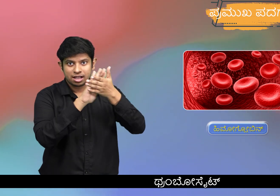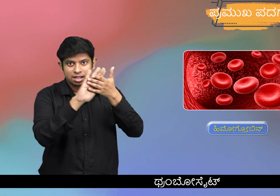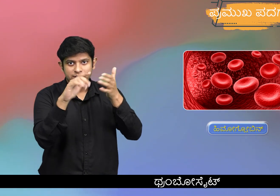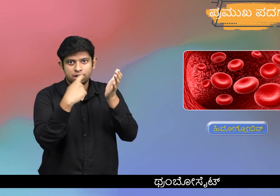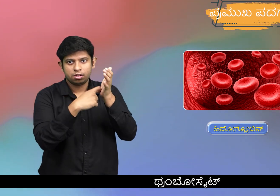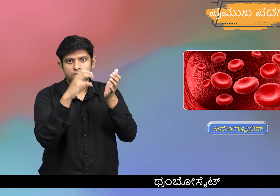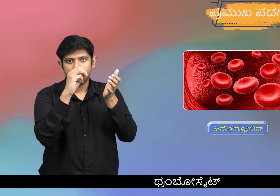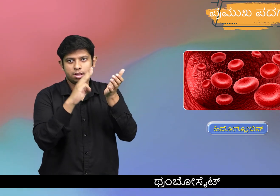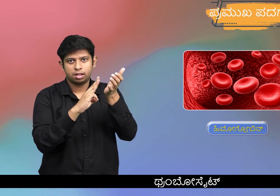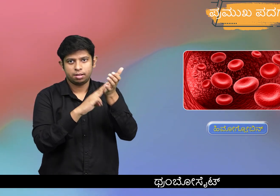ಥ್ರಾಂಬೋಸೈಟ್: